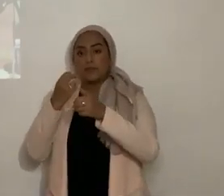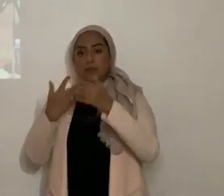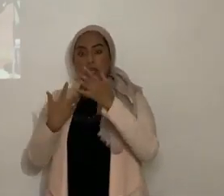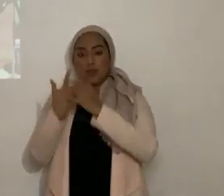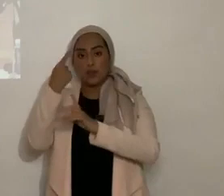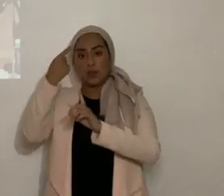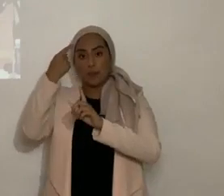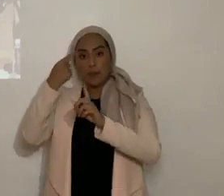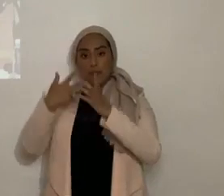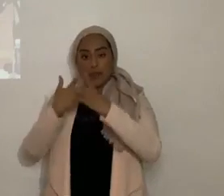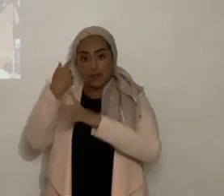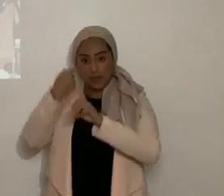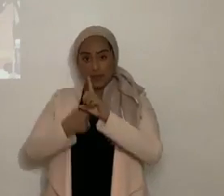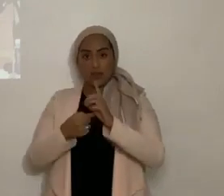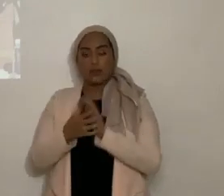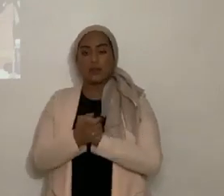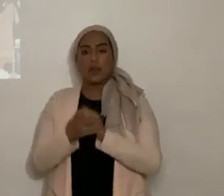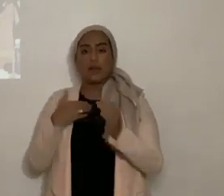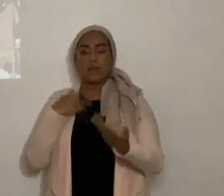Salmo 81, búsquenlo,